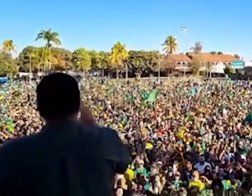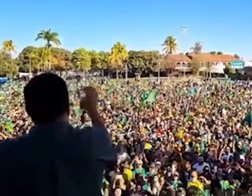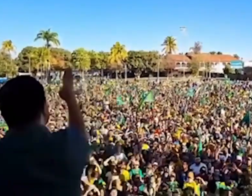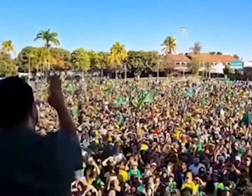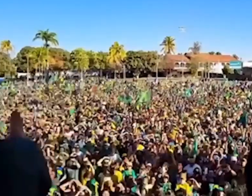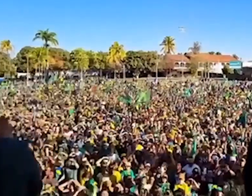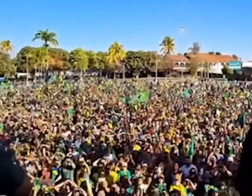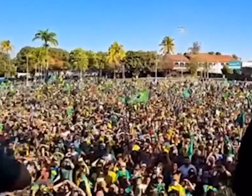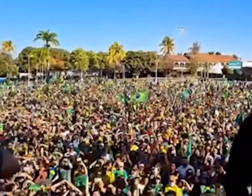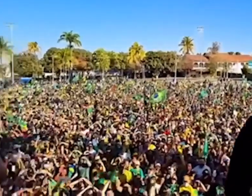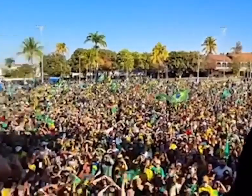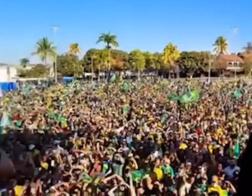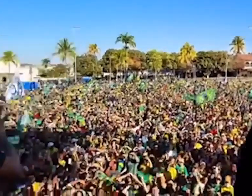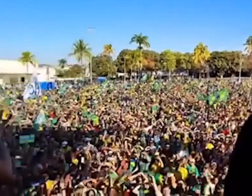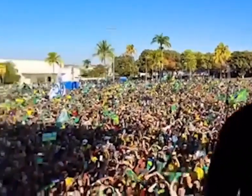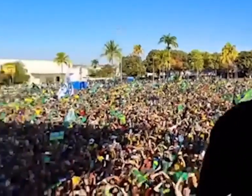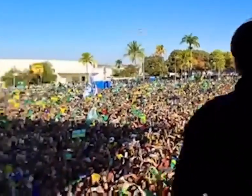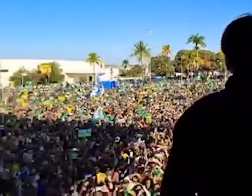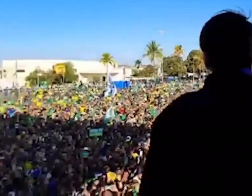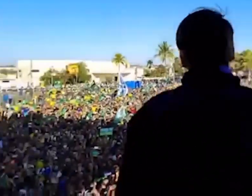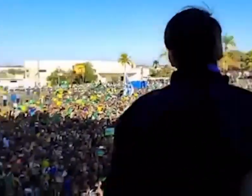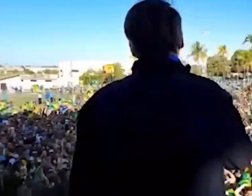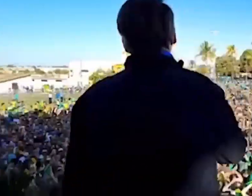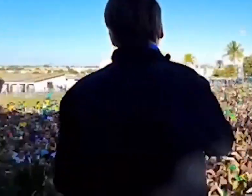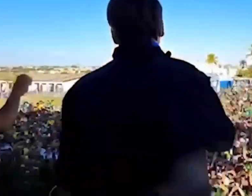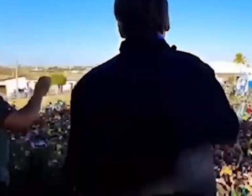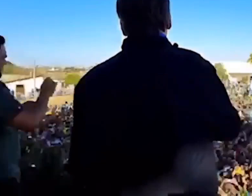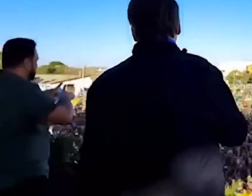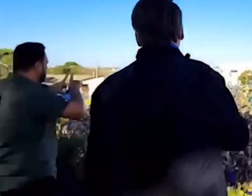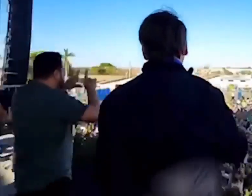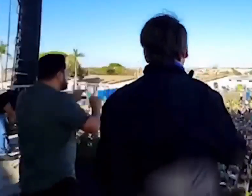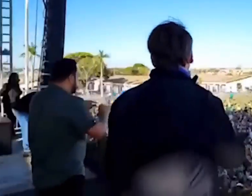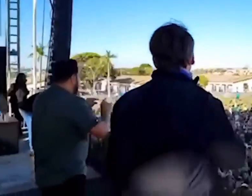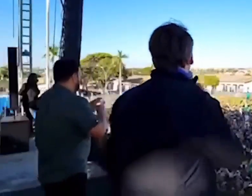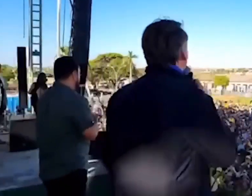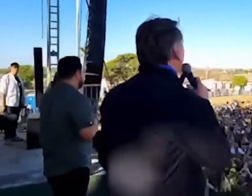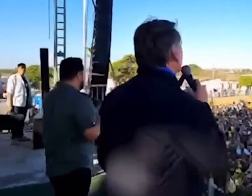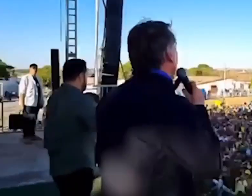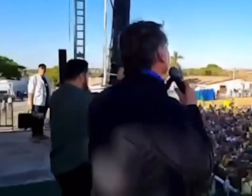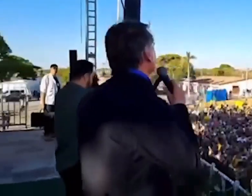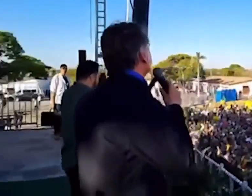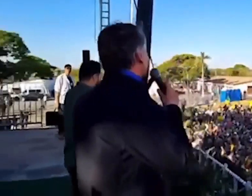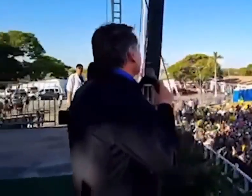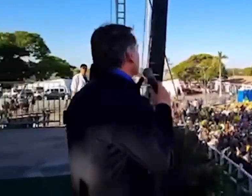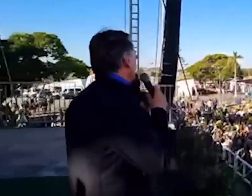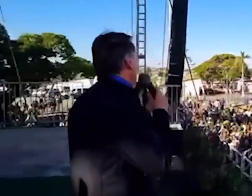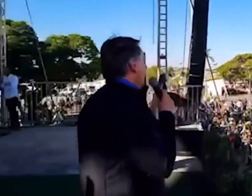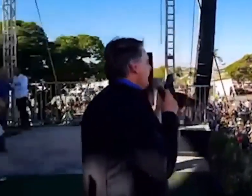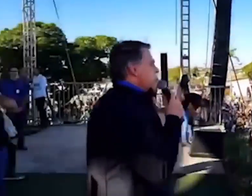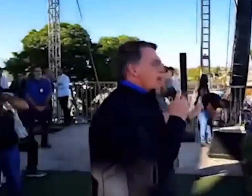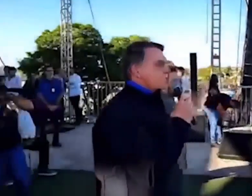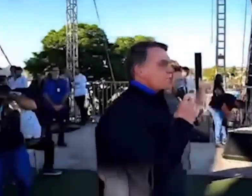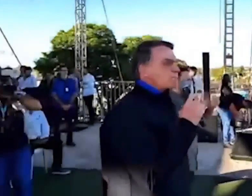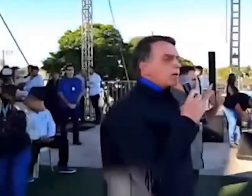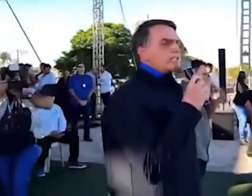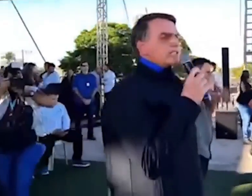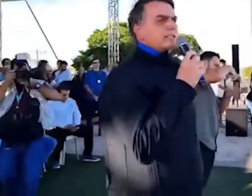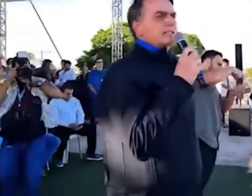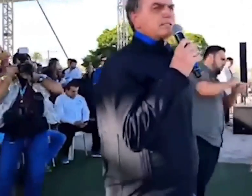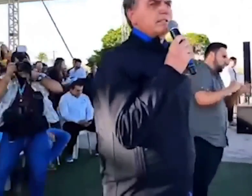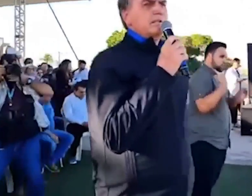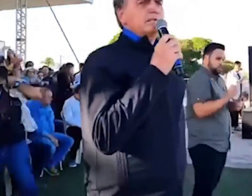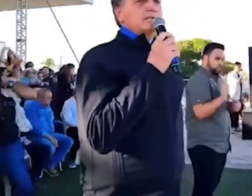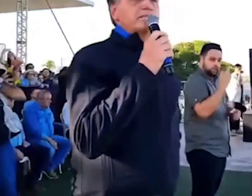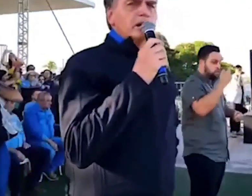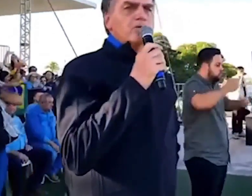crise. O Brasil é um país que é bem relacionado com o mundo todo. As nossas